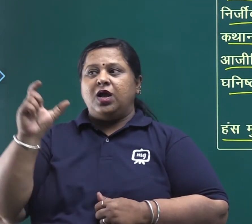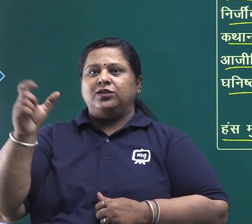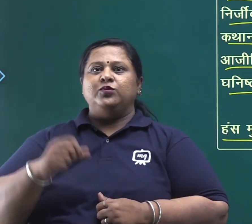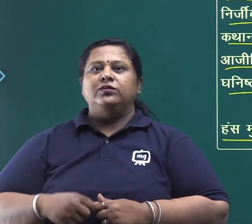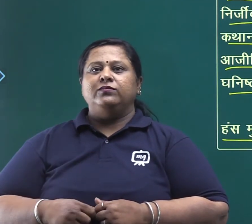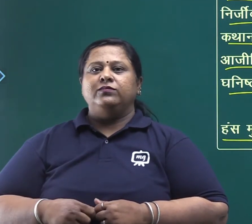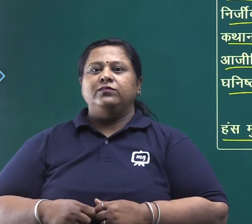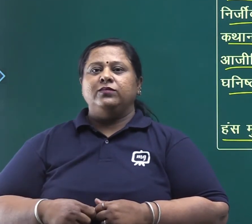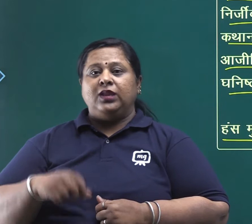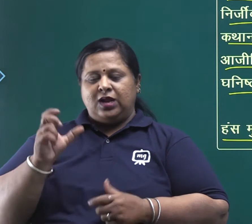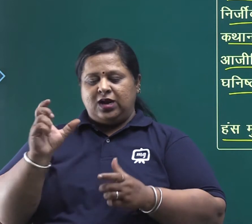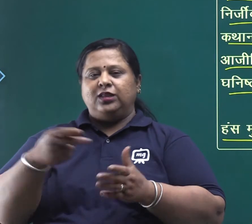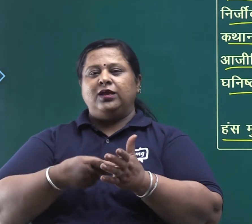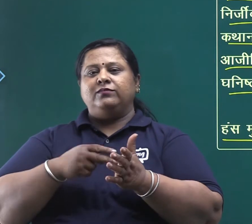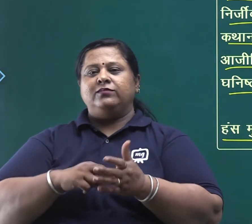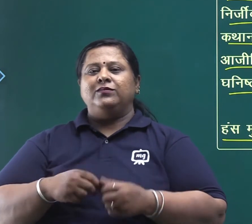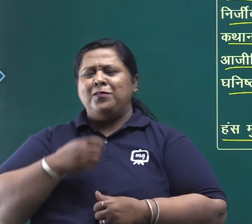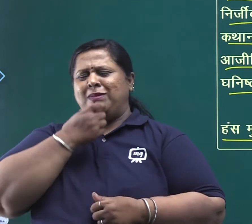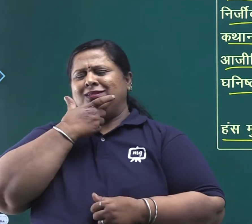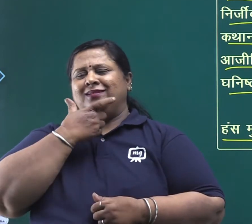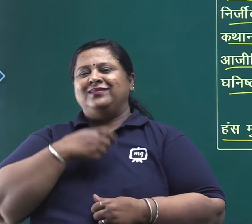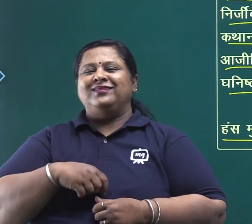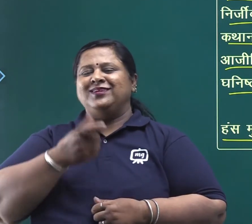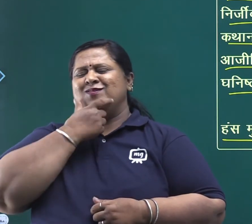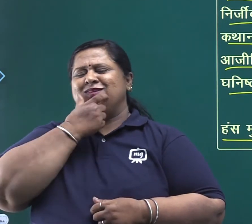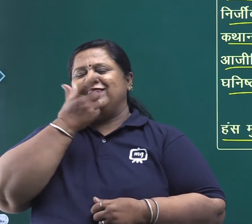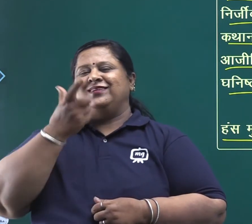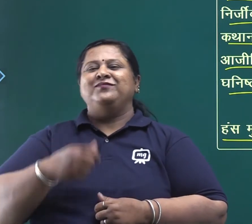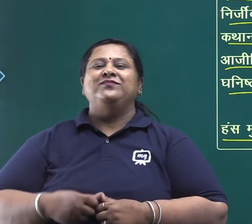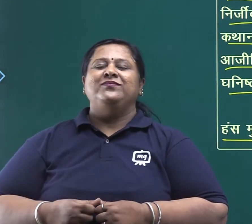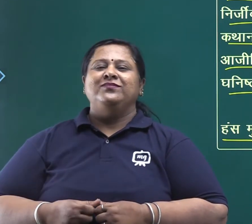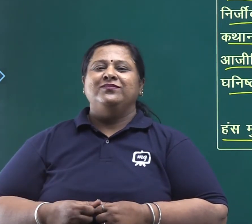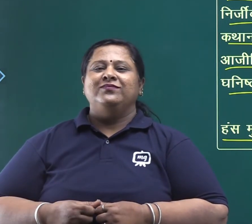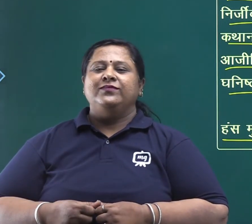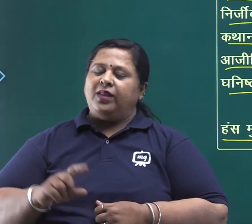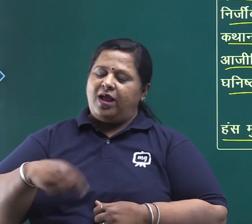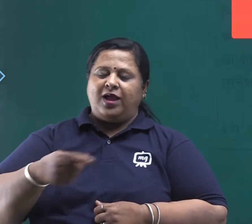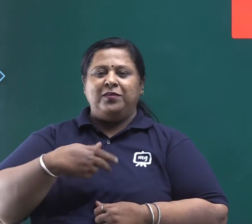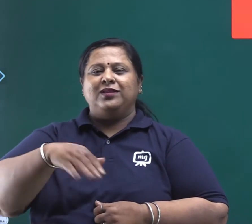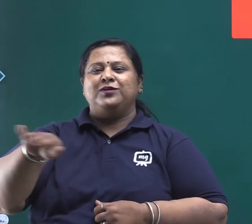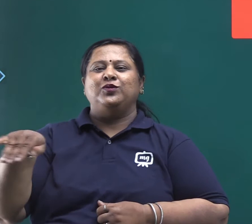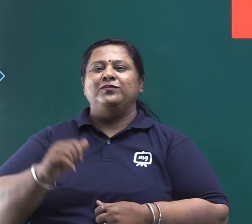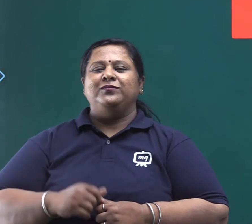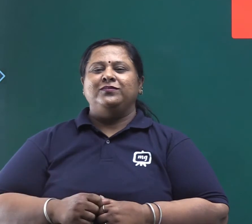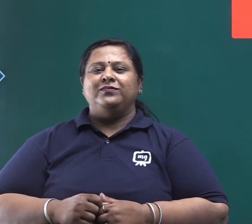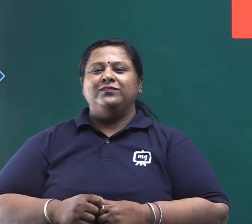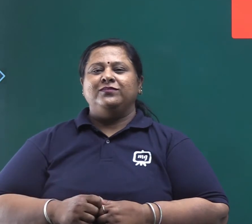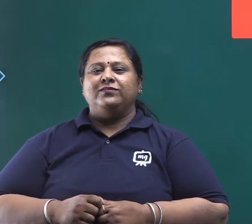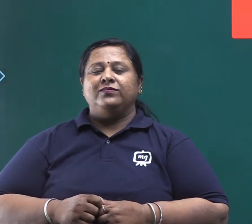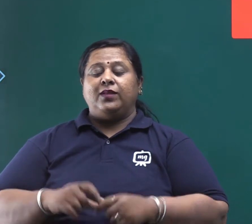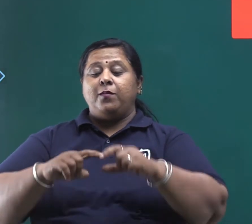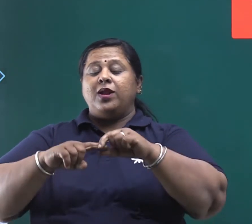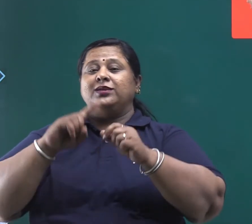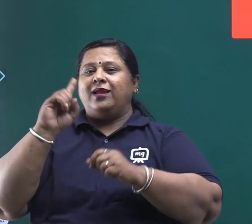हंसमुख, अर्थ होगा प्रसन्न, खुश। आगे बढ़ते हैं बच्चों।